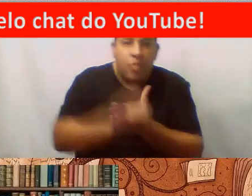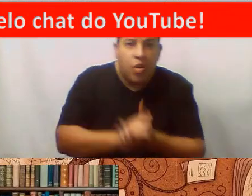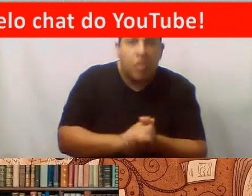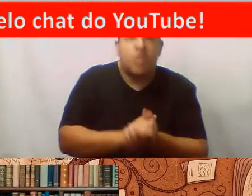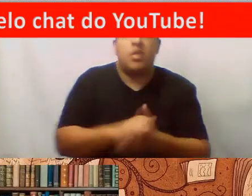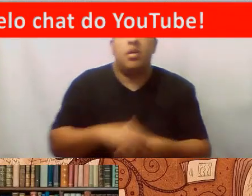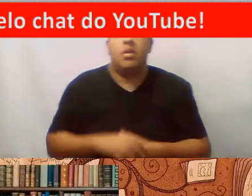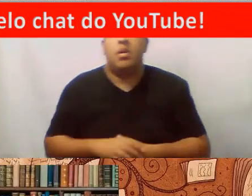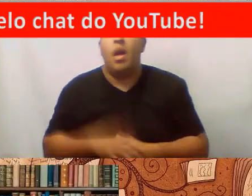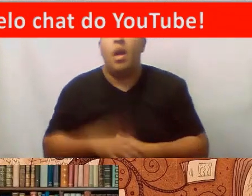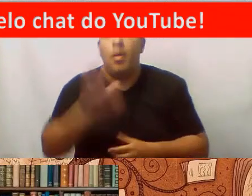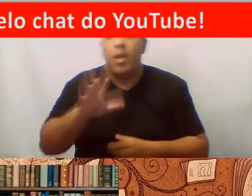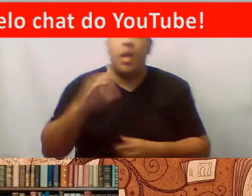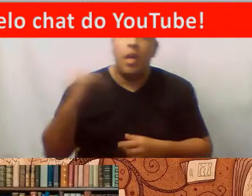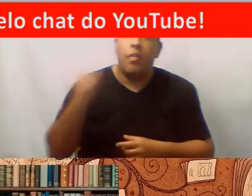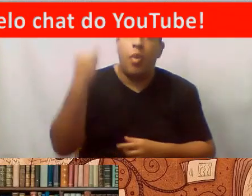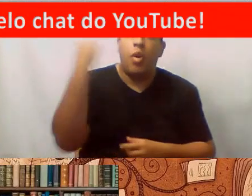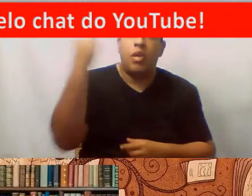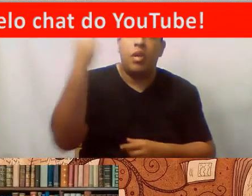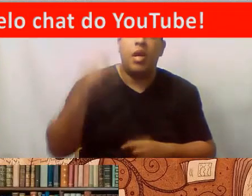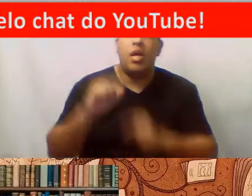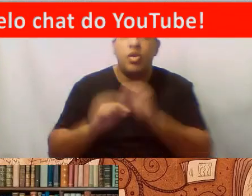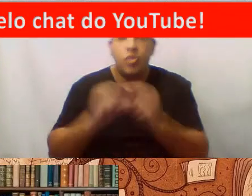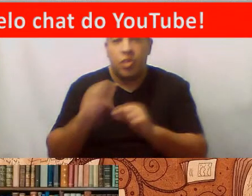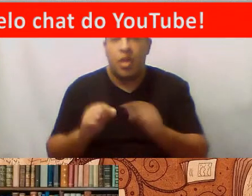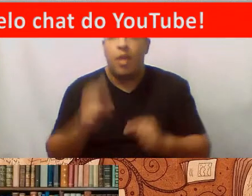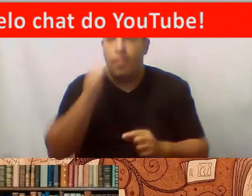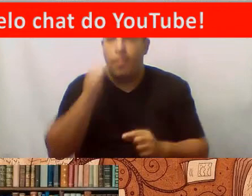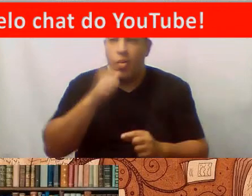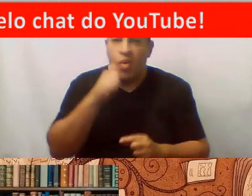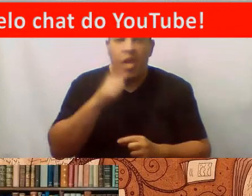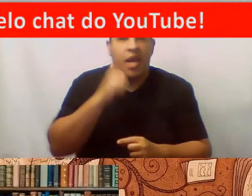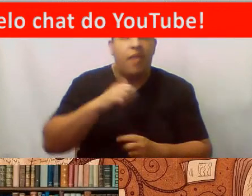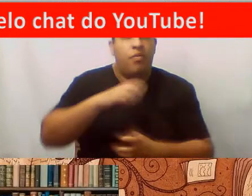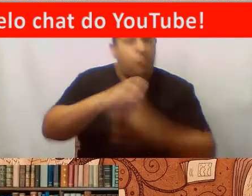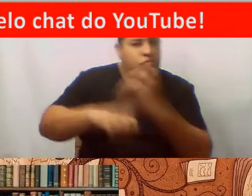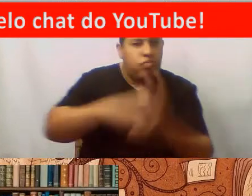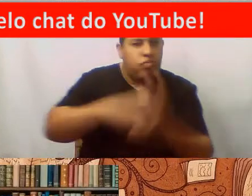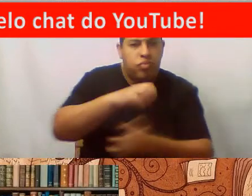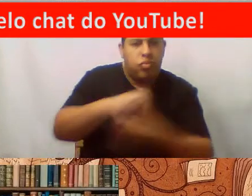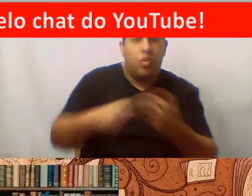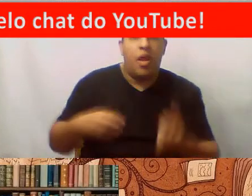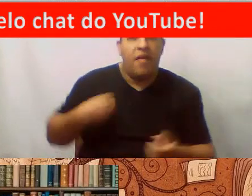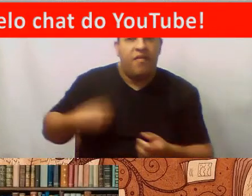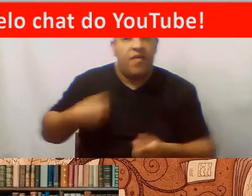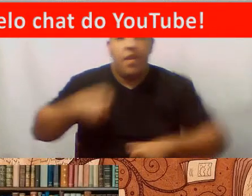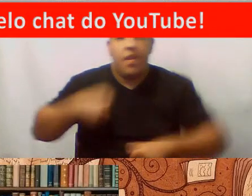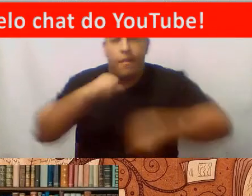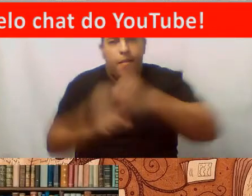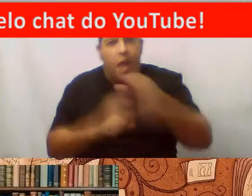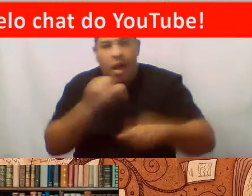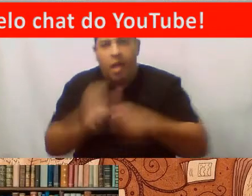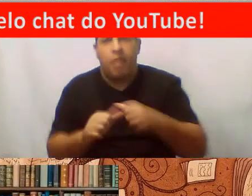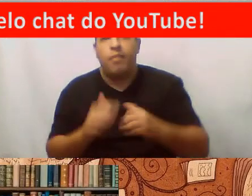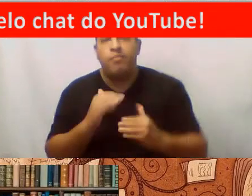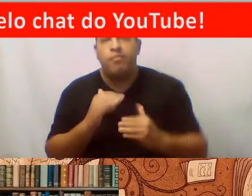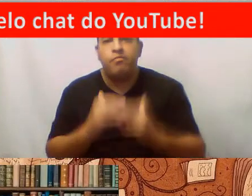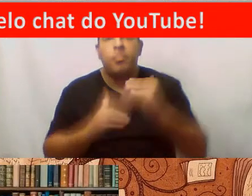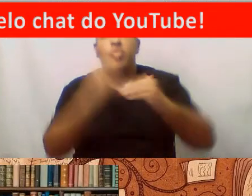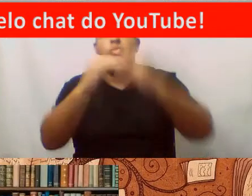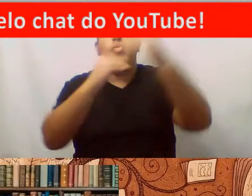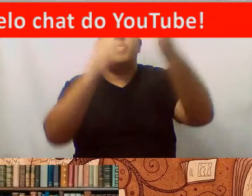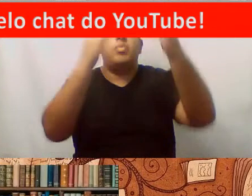na medida em que as mulheres radicalizaram, né, a sua emancipação, né, elas aumentaram